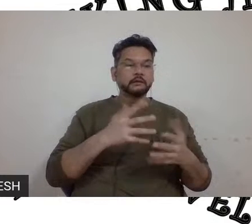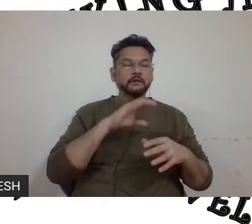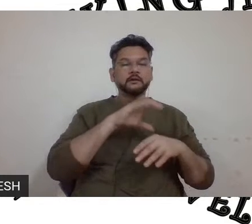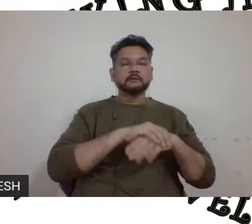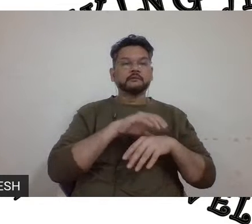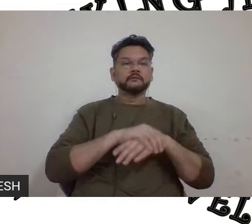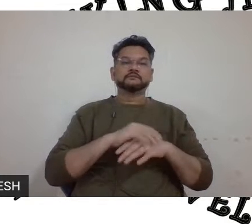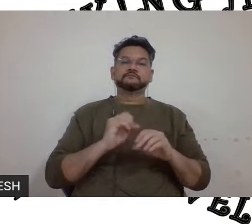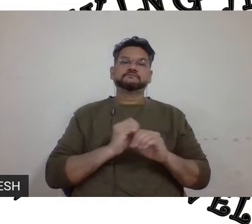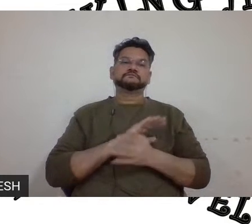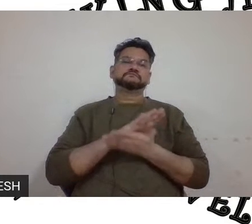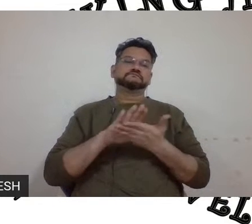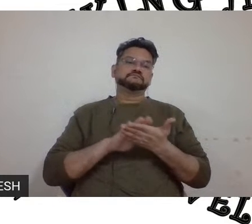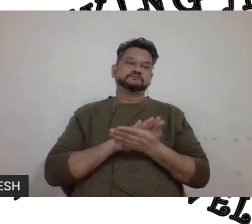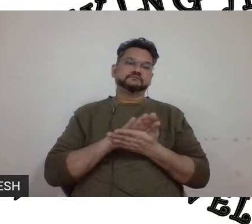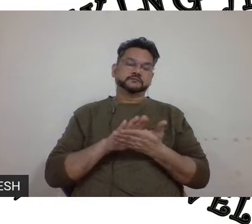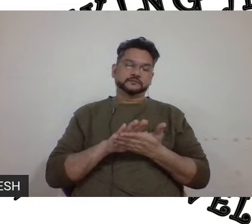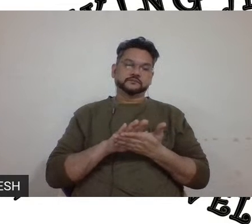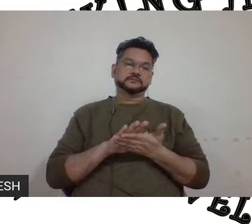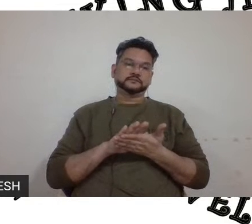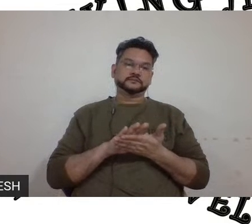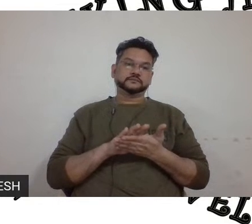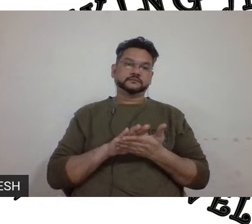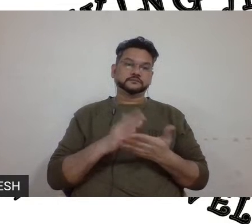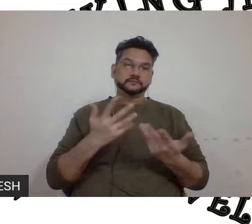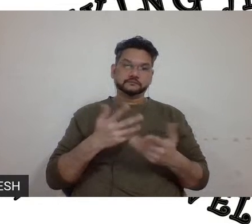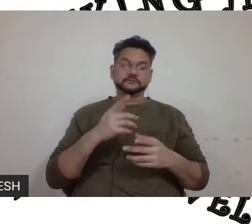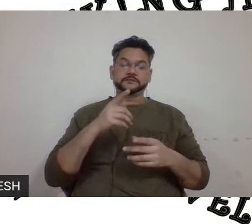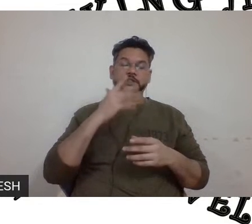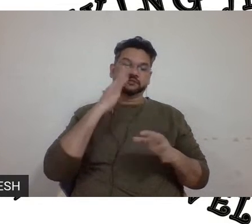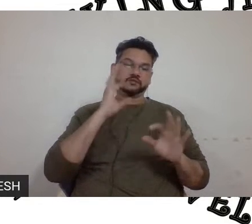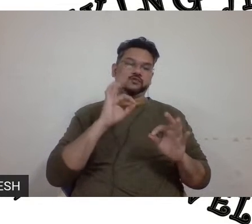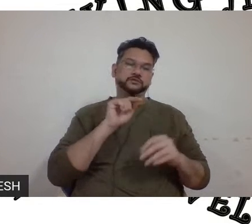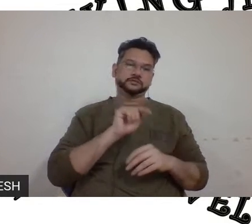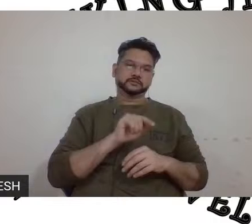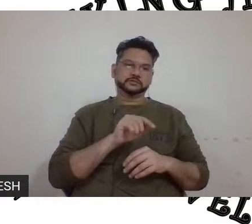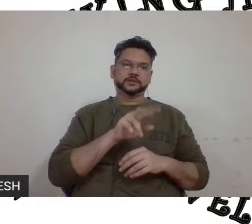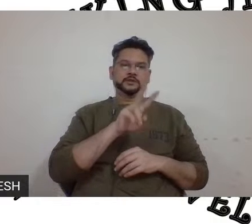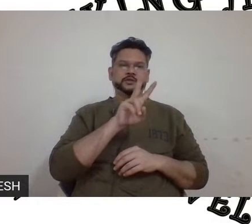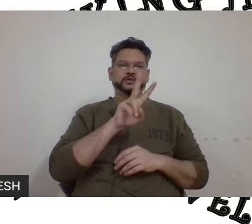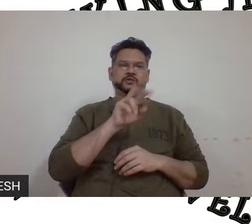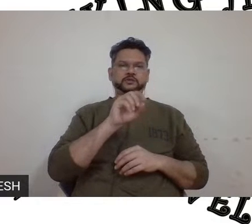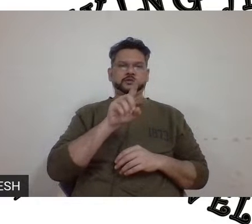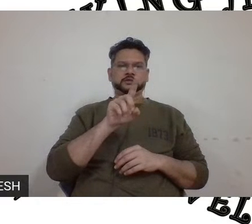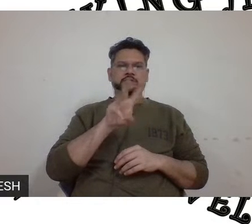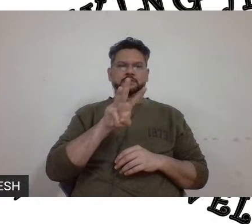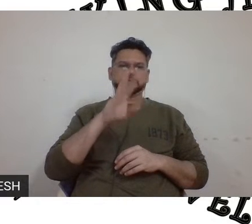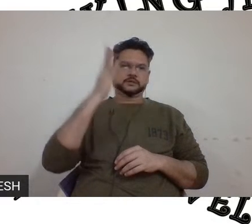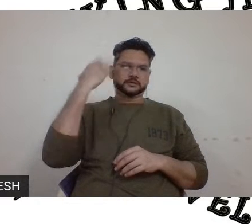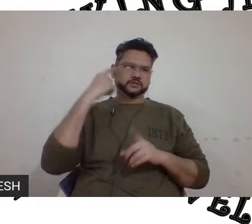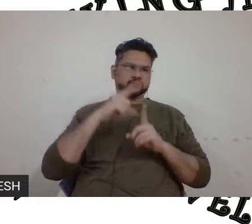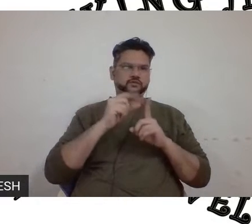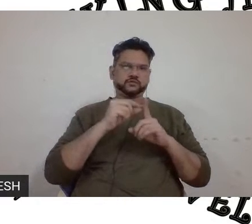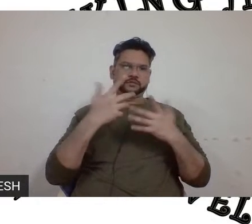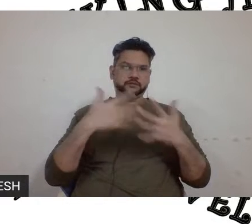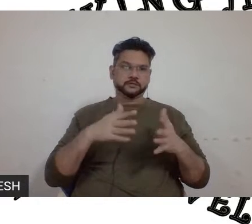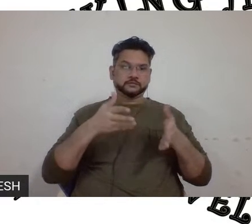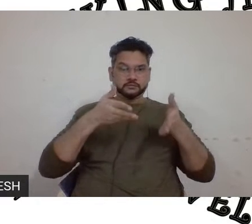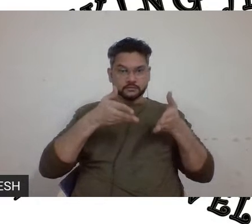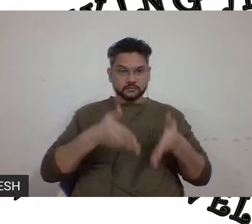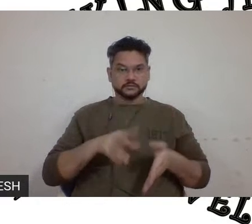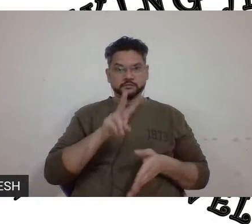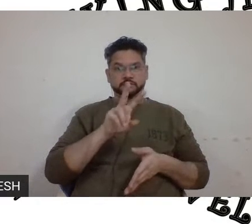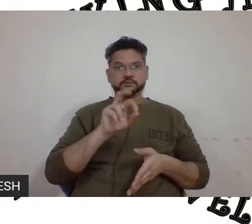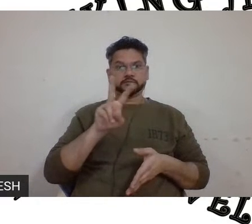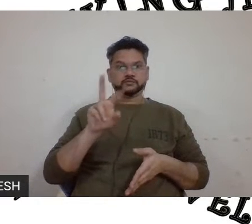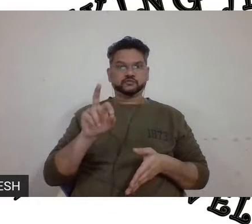है, क्योंकि आज 2013 में जो लास्ट हुआ था तो आज 2020 है। बहुत सारे पोस्ट बढ़ गए हैं,